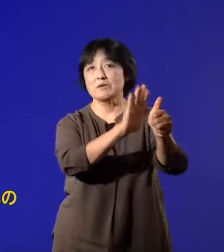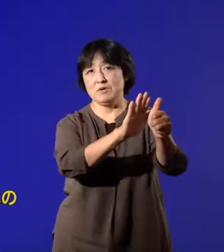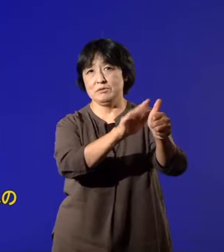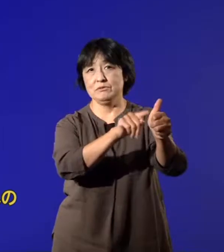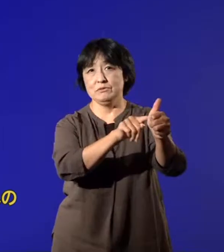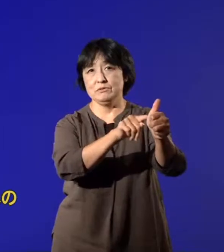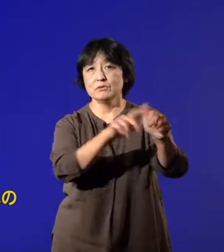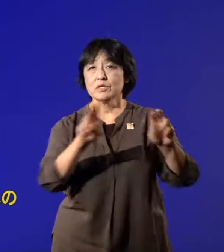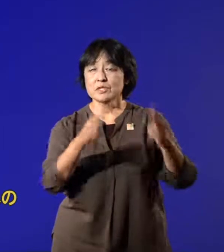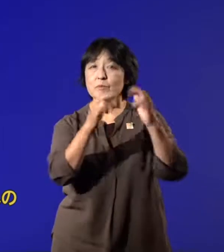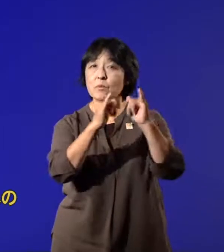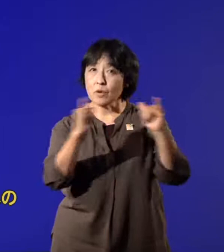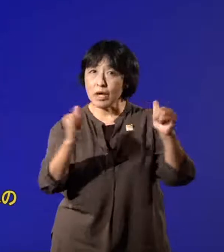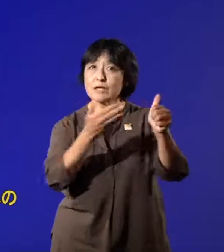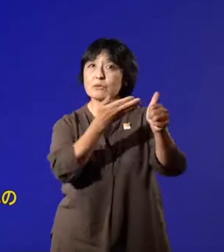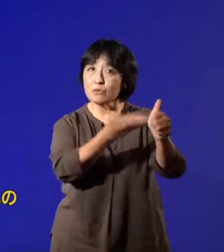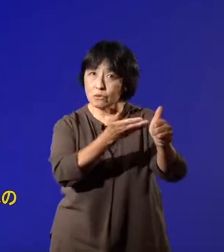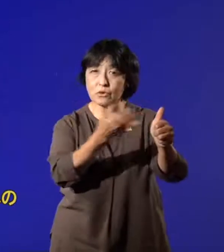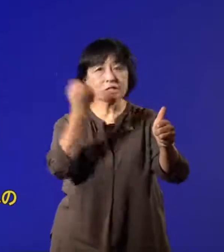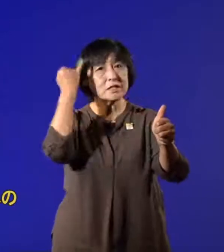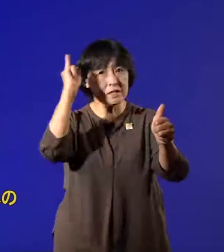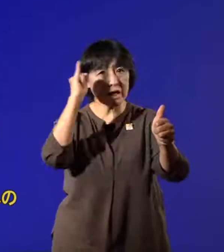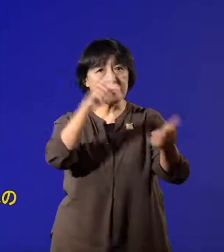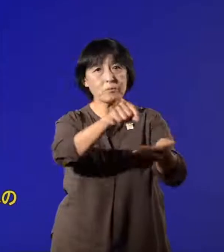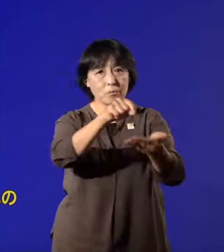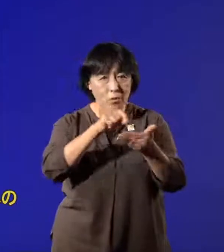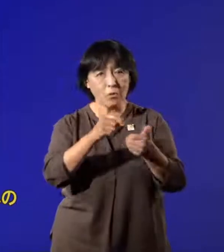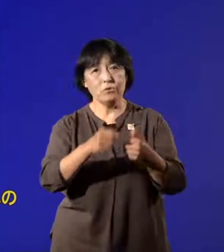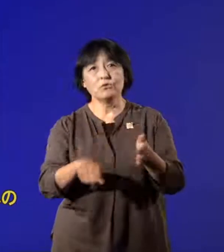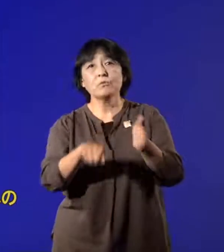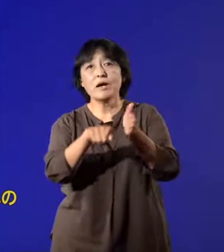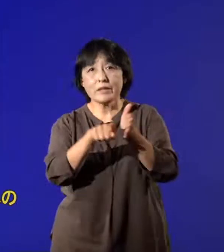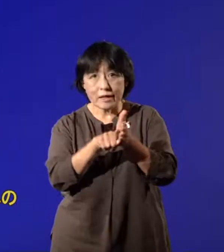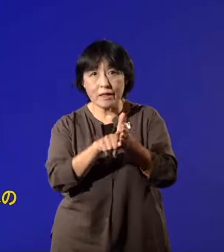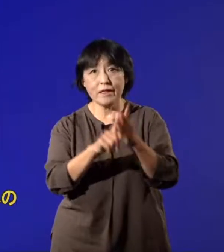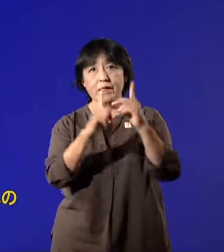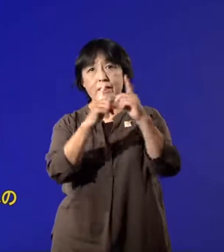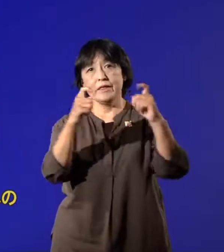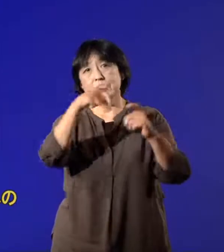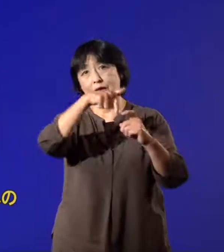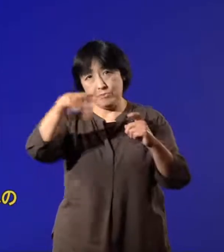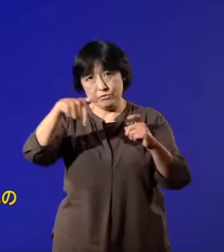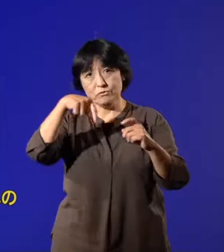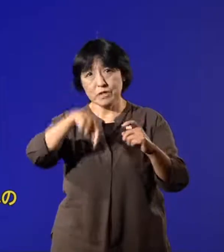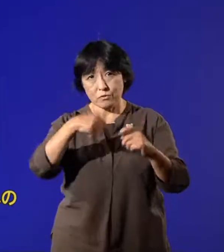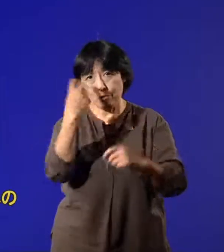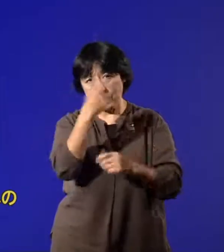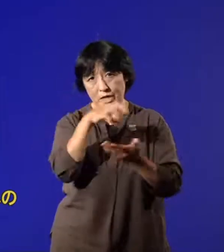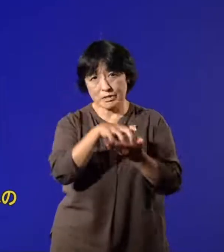専門家のご意見なんかも踏まえながら内部検証を進めていきたいというふうに思っています。